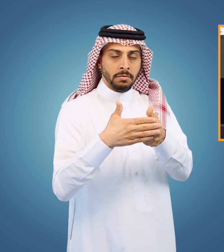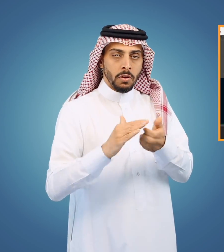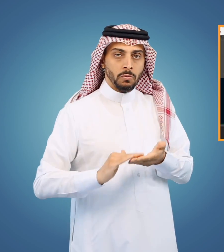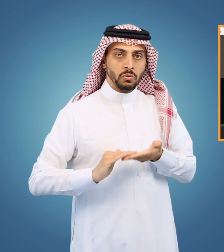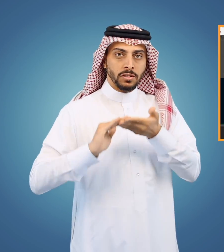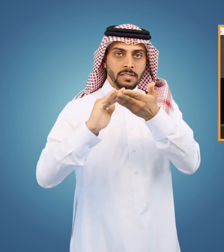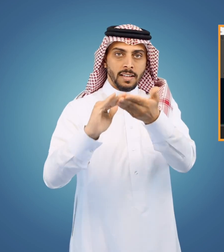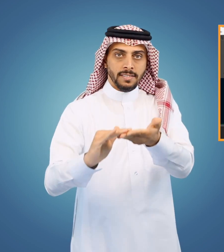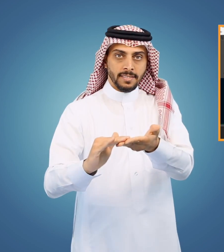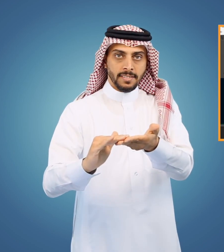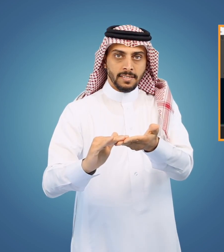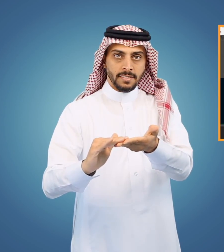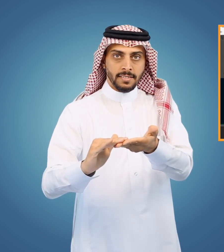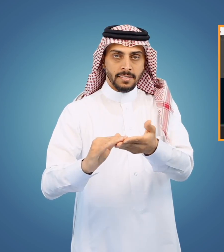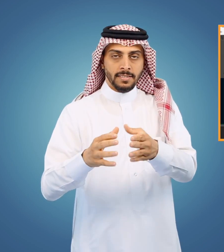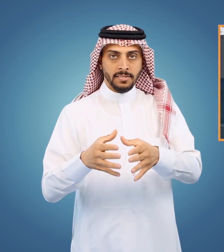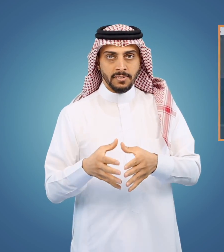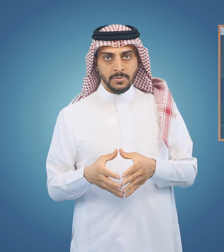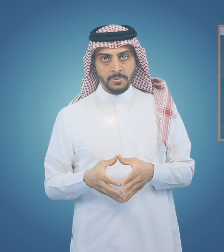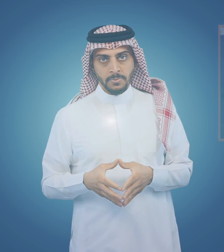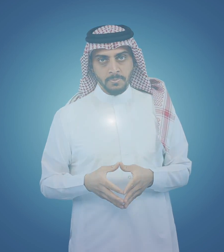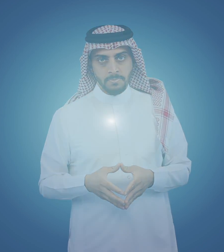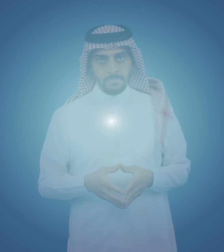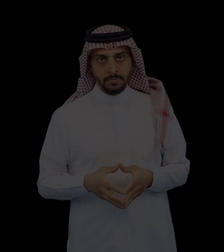العملاء ليقوم بخدمتك